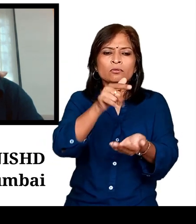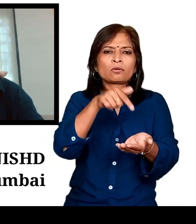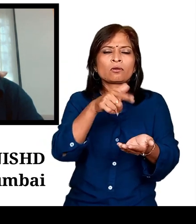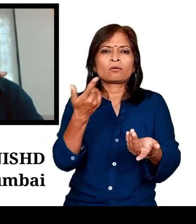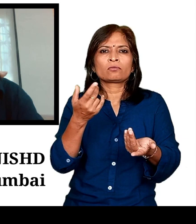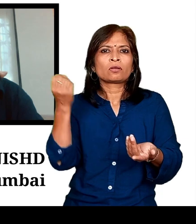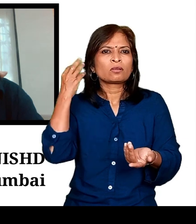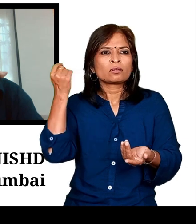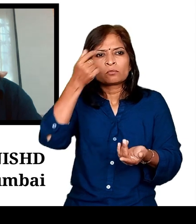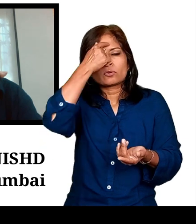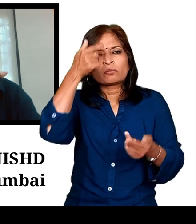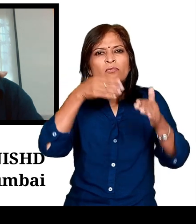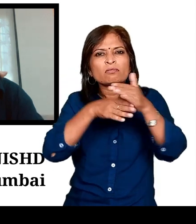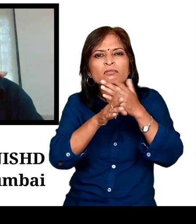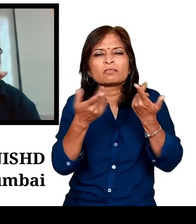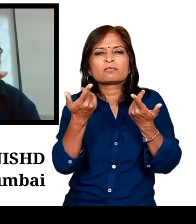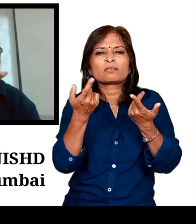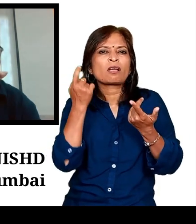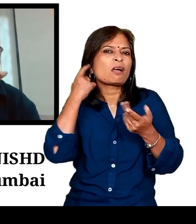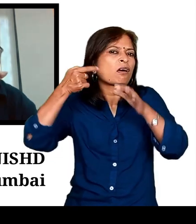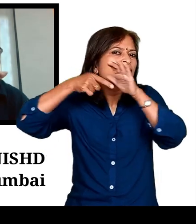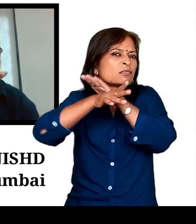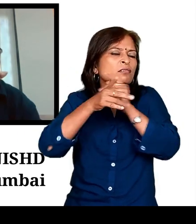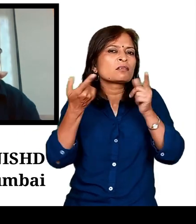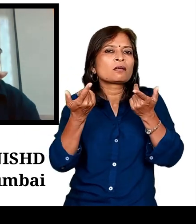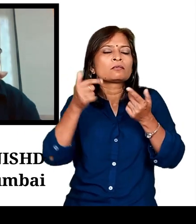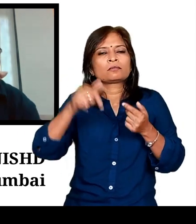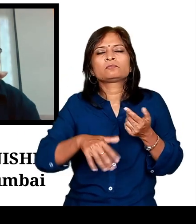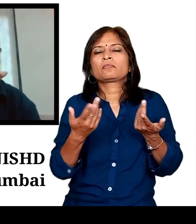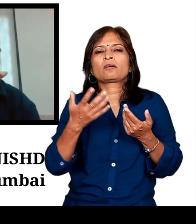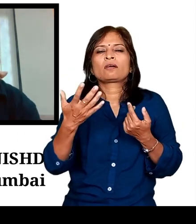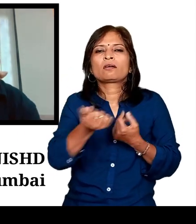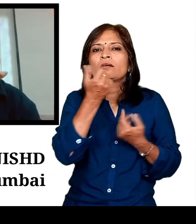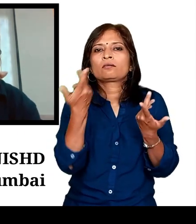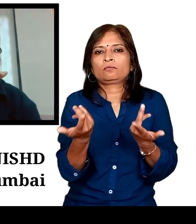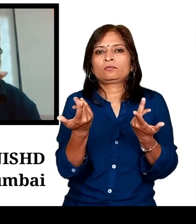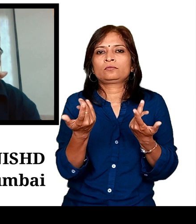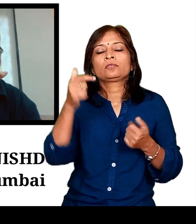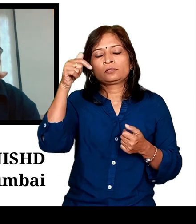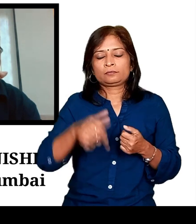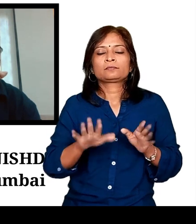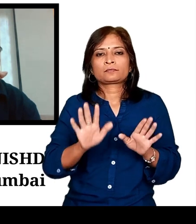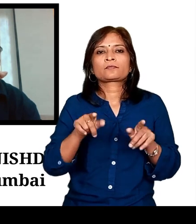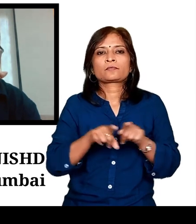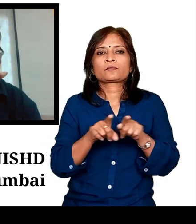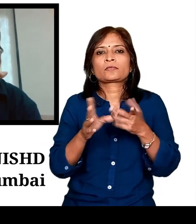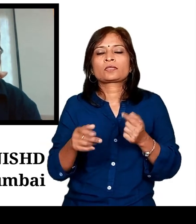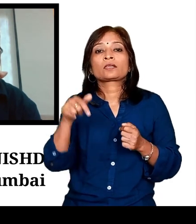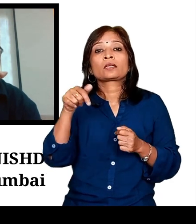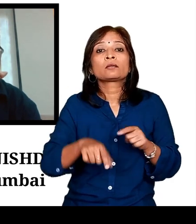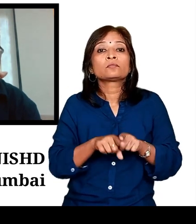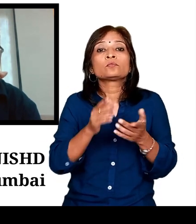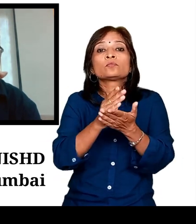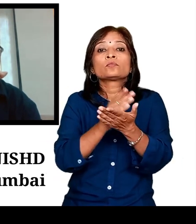दिक्कत है, कैसे इस बात का पता लगाया जा सकता है? जी मैम, तो नॉर्मली हम क्या करते हैं कि जो अवेलेबल है